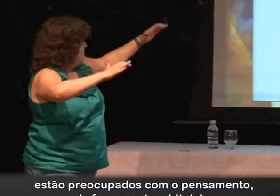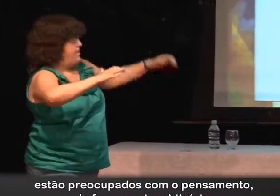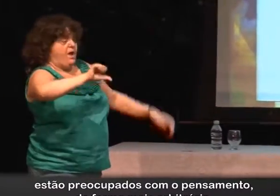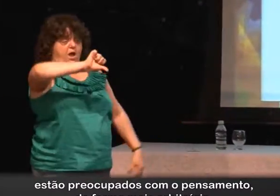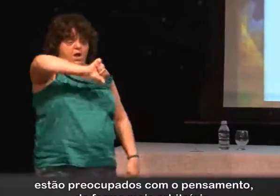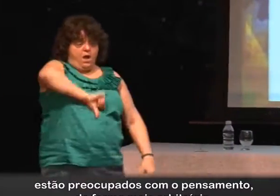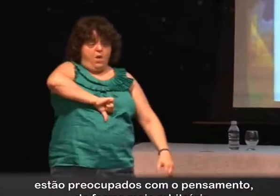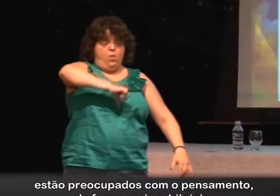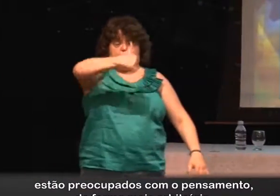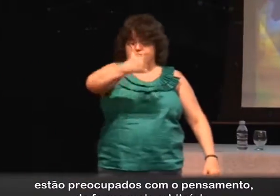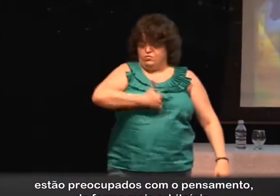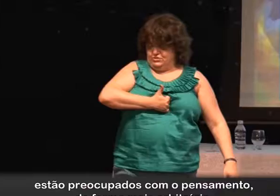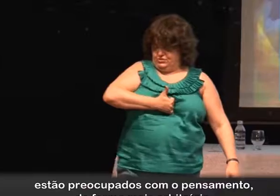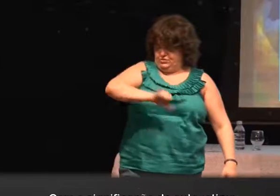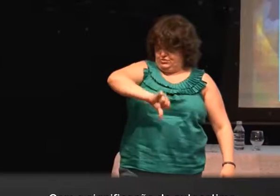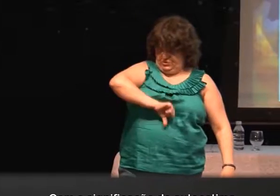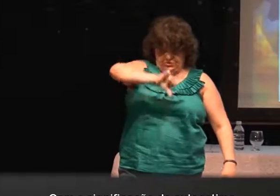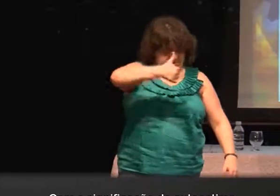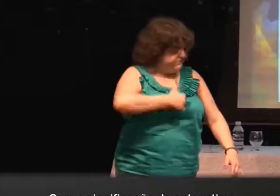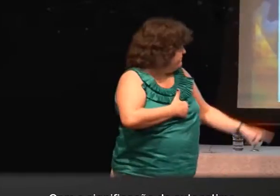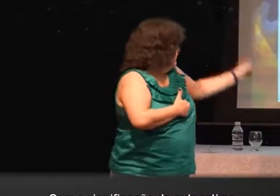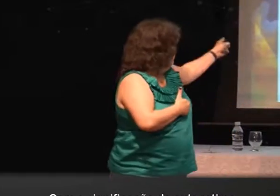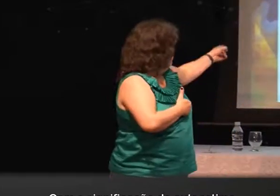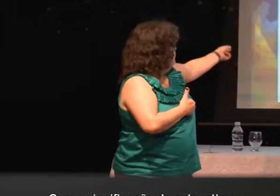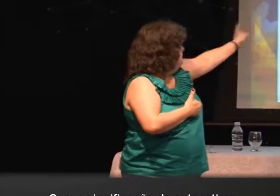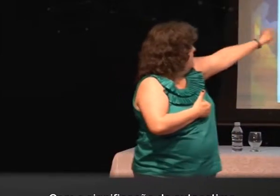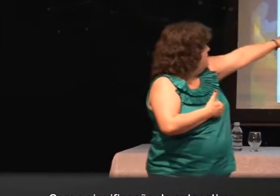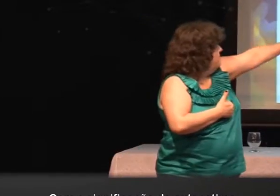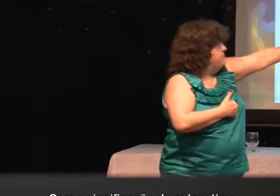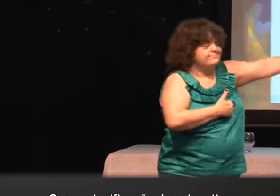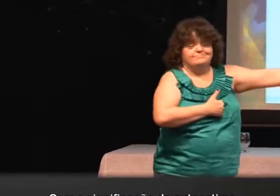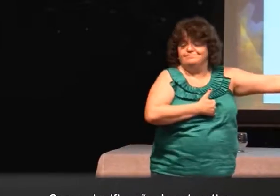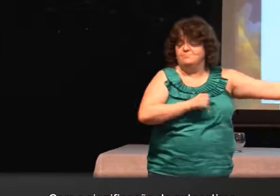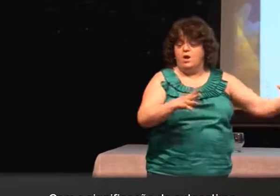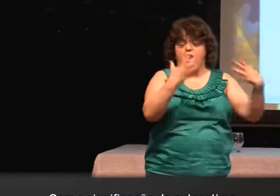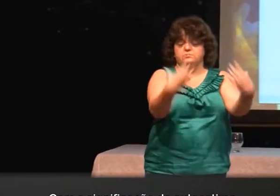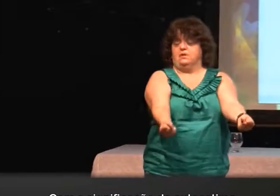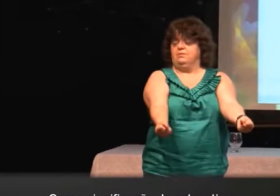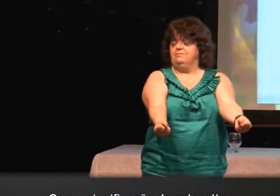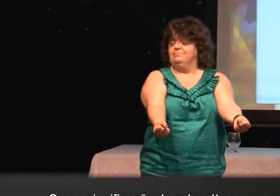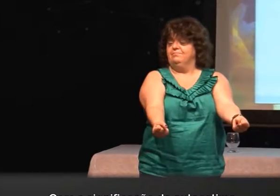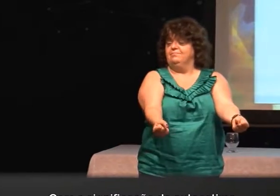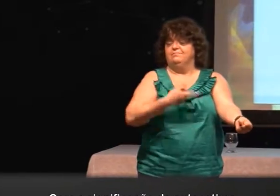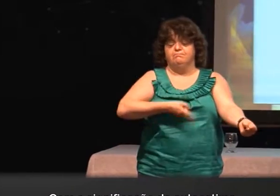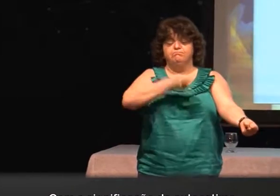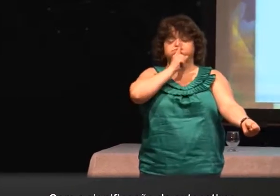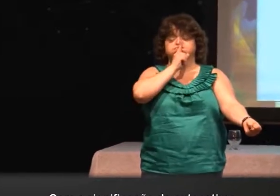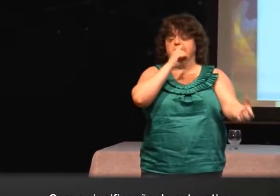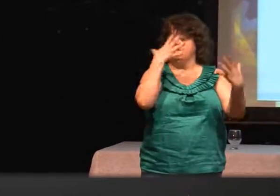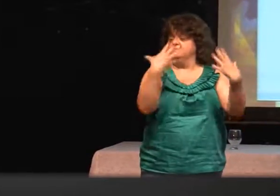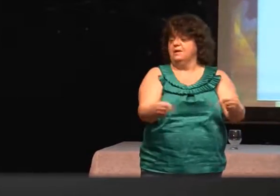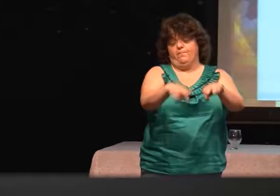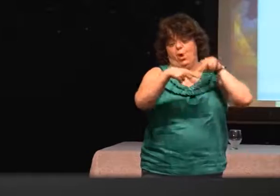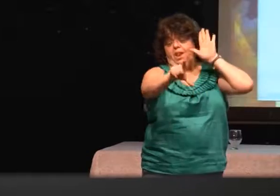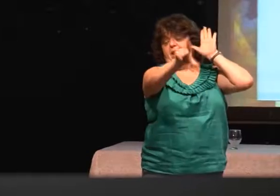de forma mais arbitrária, né? Com a significação de autoestima